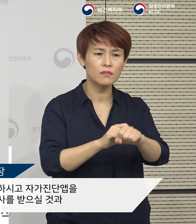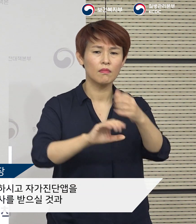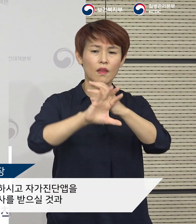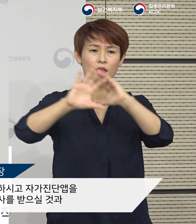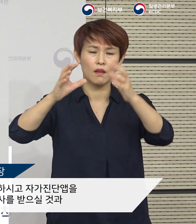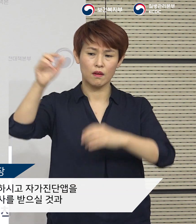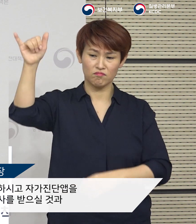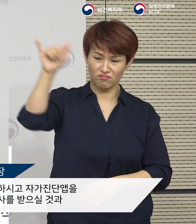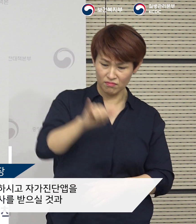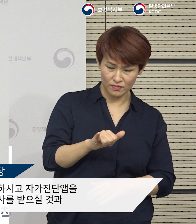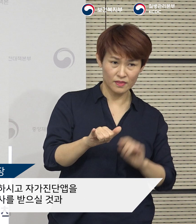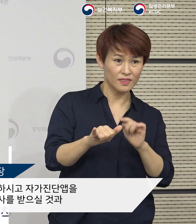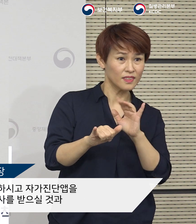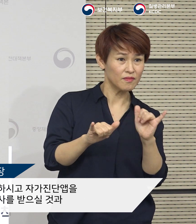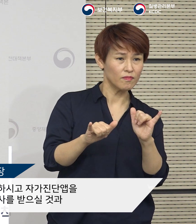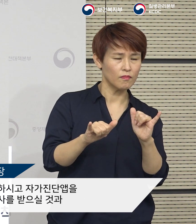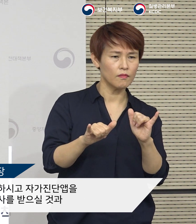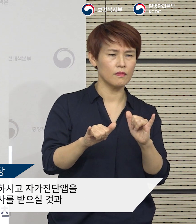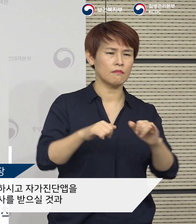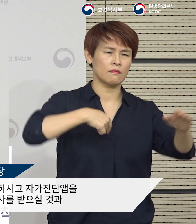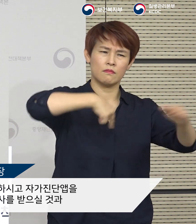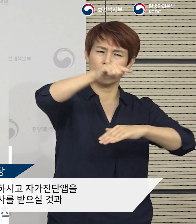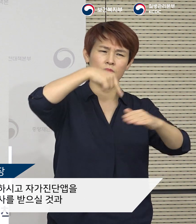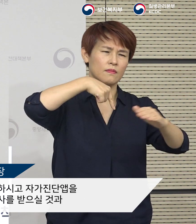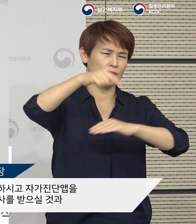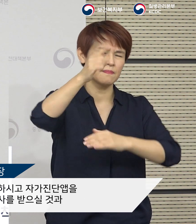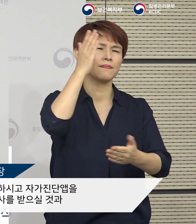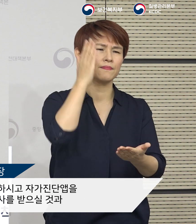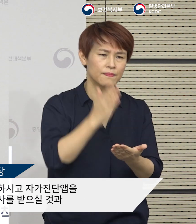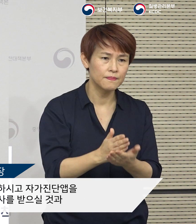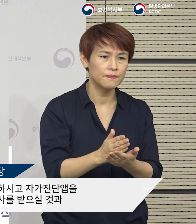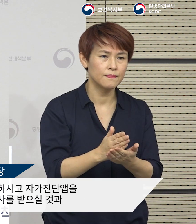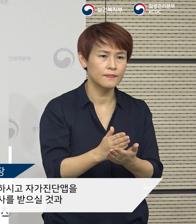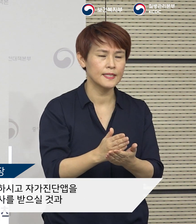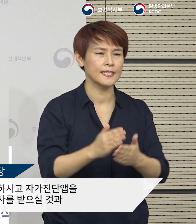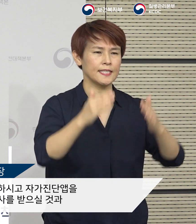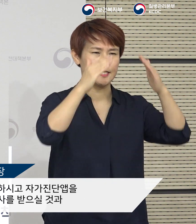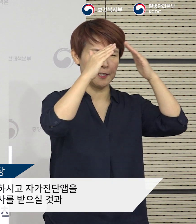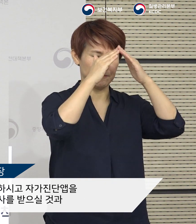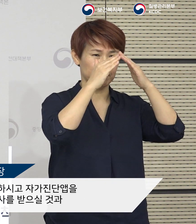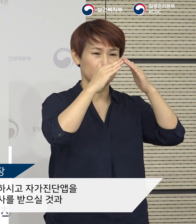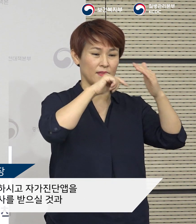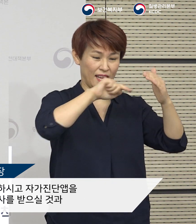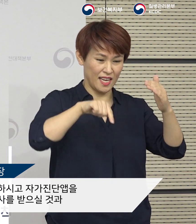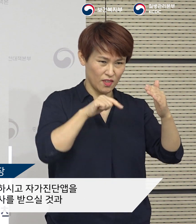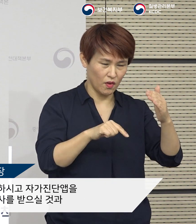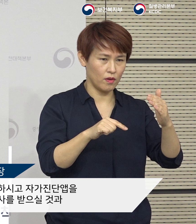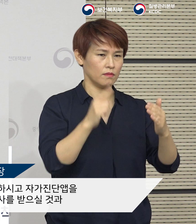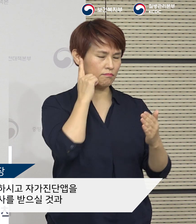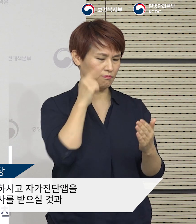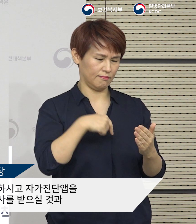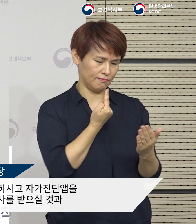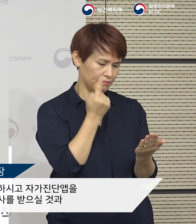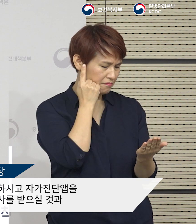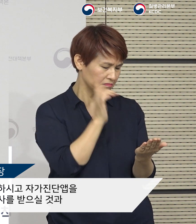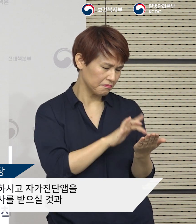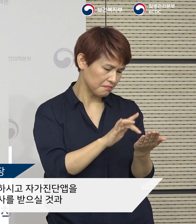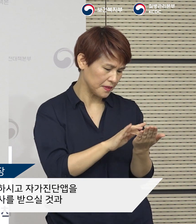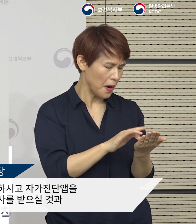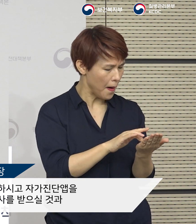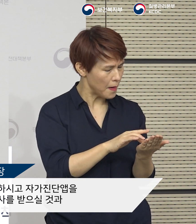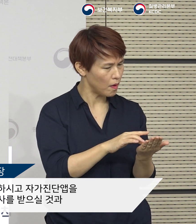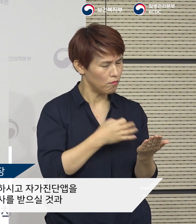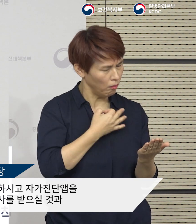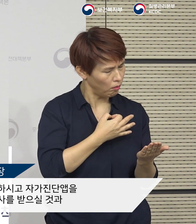외국에서 입국한 분들의 경우 외출을 자제하시고 자가 진단 앱을 기침이나 발열 등 증상이